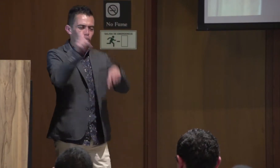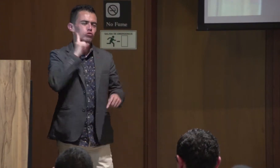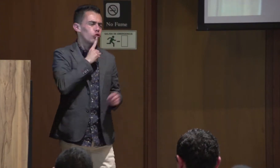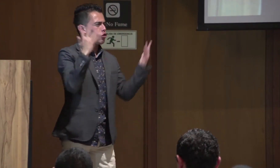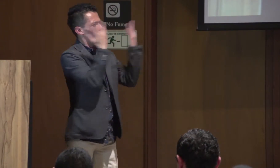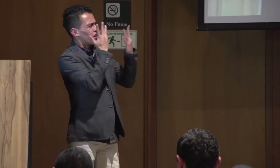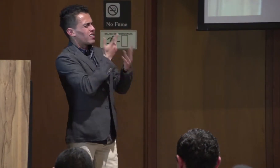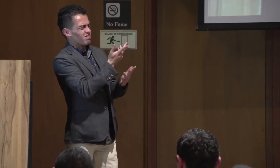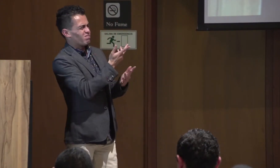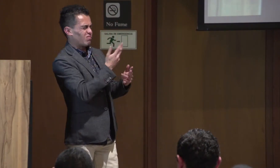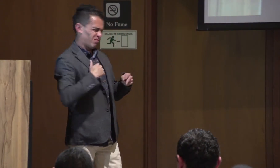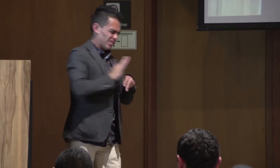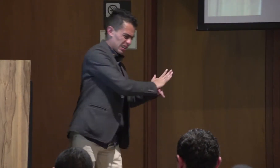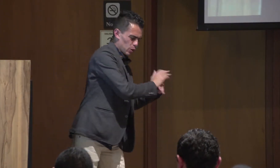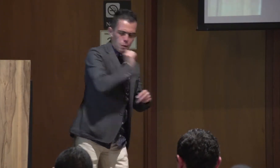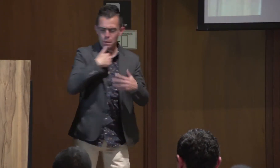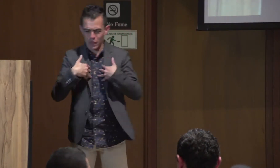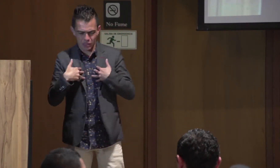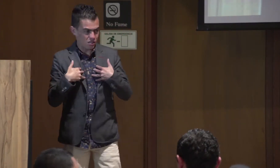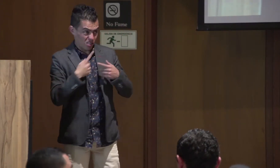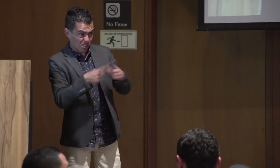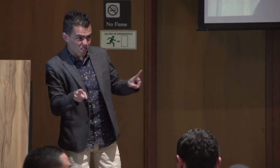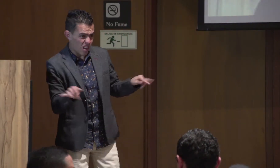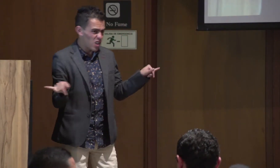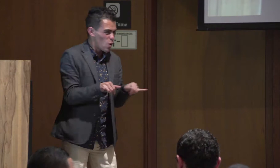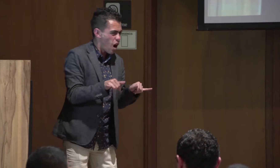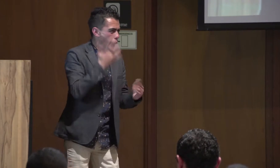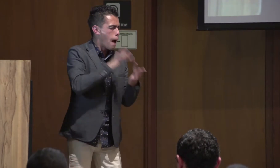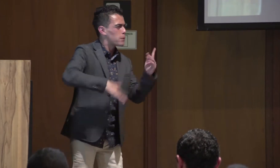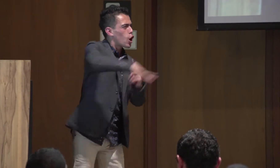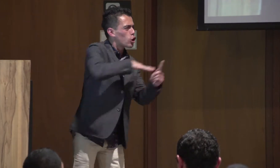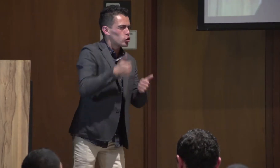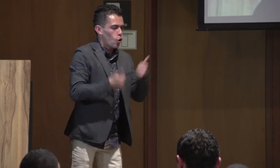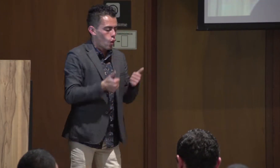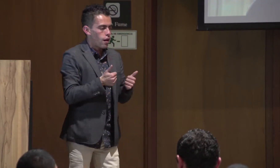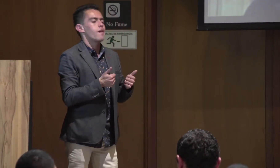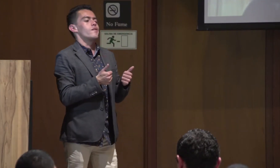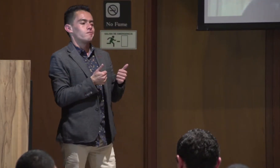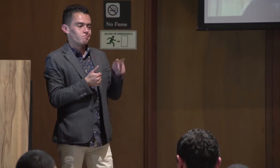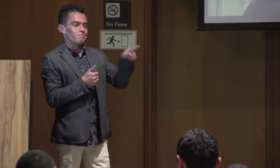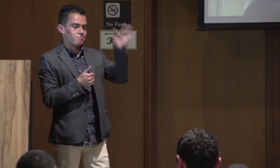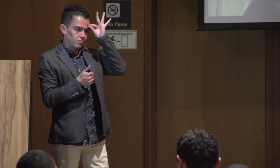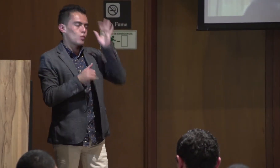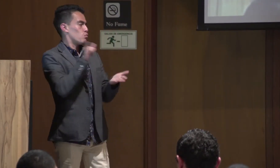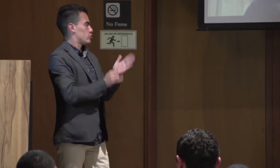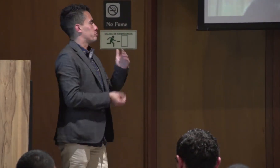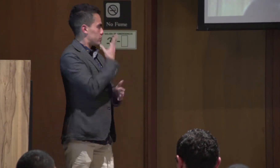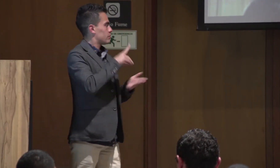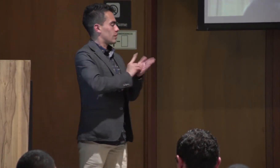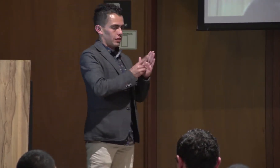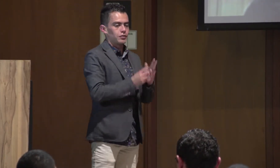del constructo, que no, sin que pudiéramos cuestionar si la seña era o no para el concepto, pero que realmente fuera algo